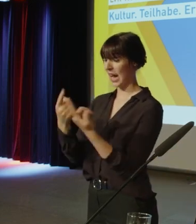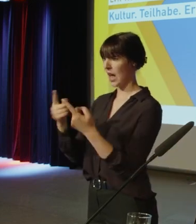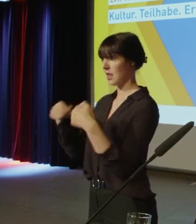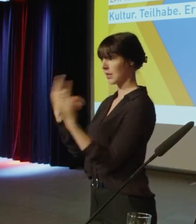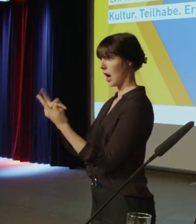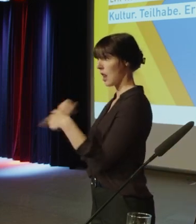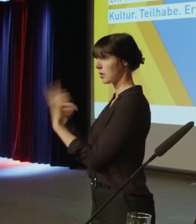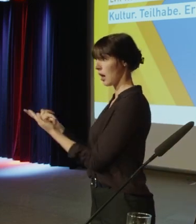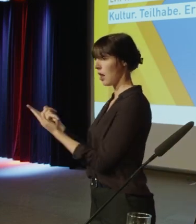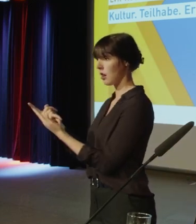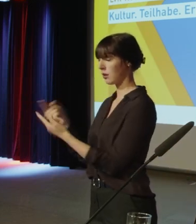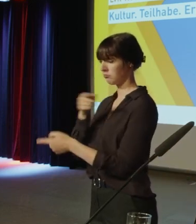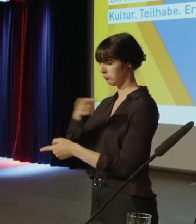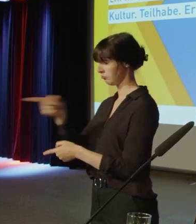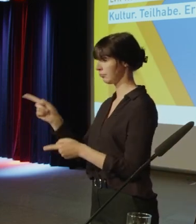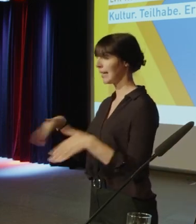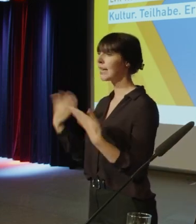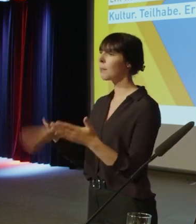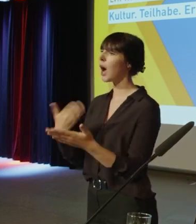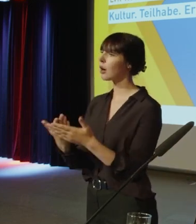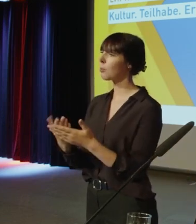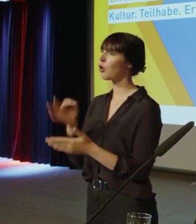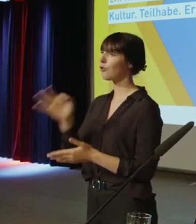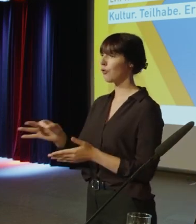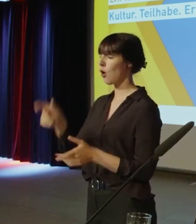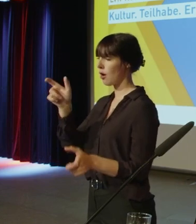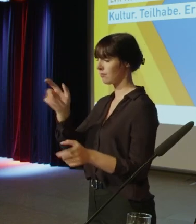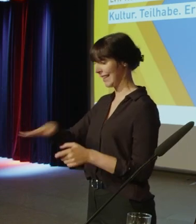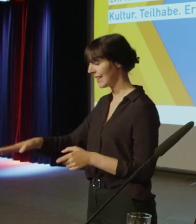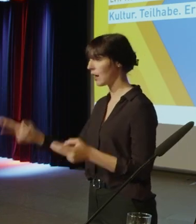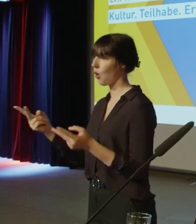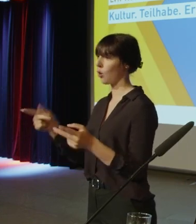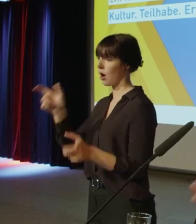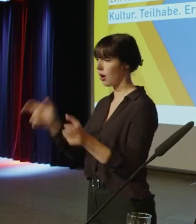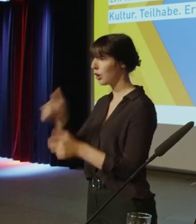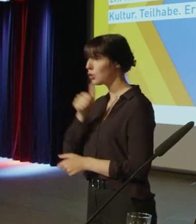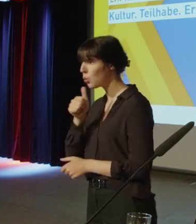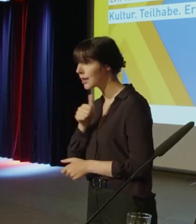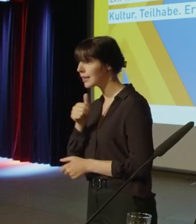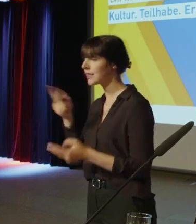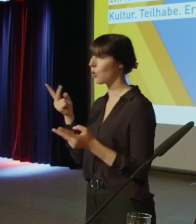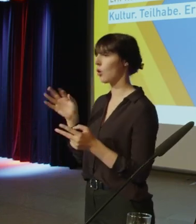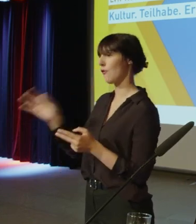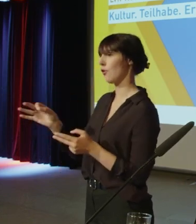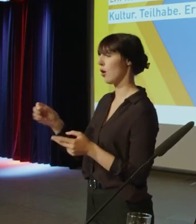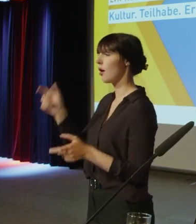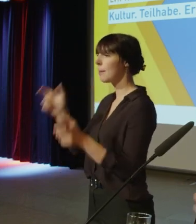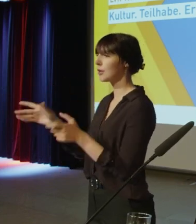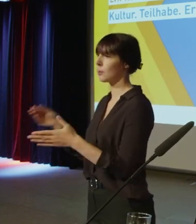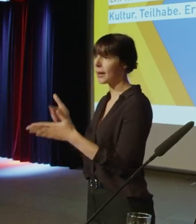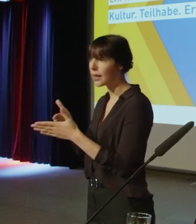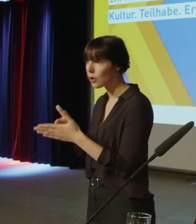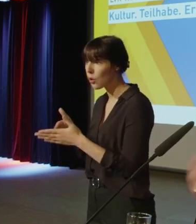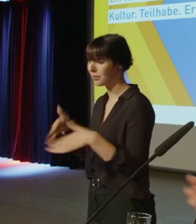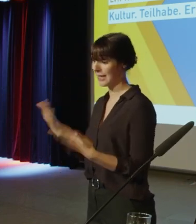Angebot gemacht wird, entweder für Kinder und Jugendliche, die neu ins Museum kommen, oder für Menschen mit bestimmten Einschränkungen, sodass man